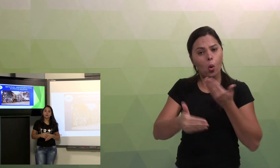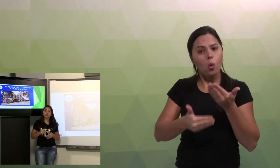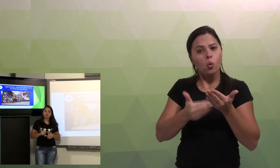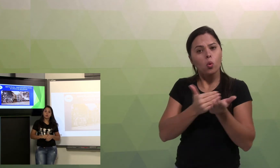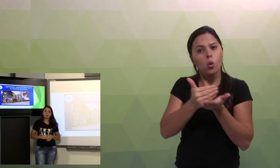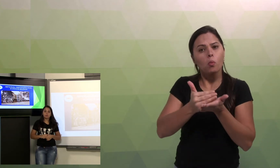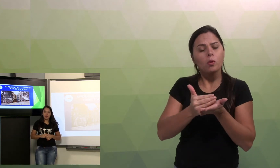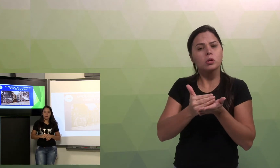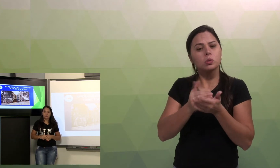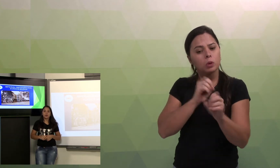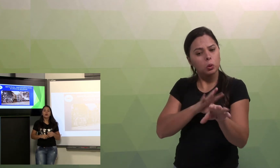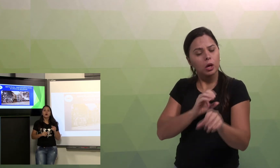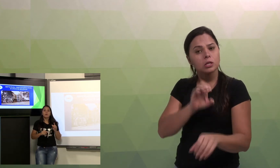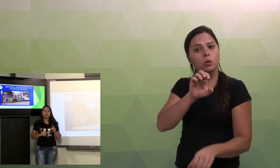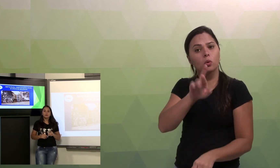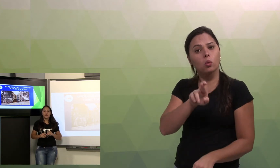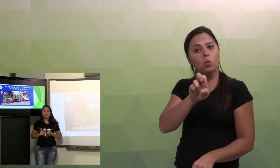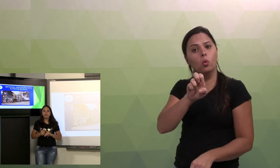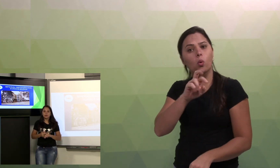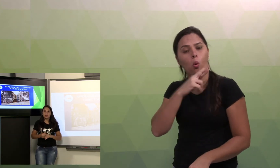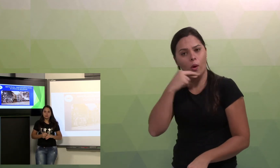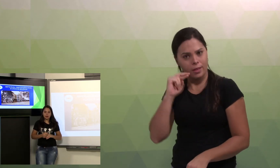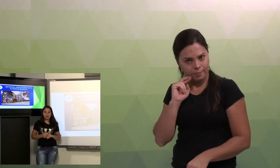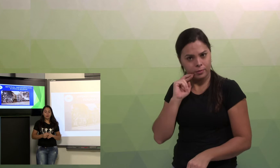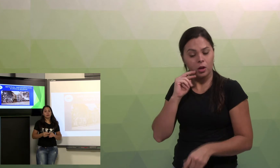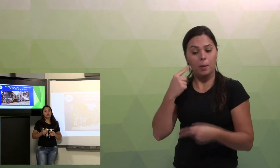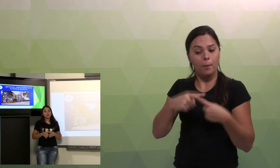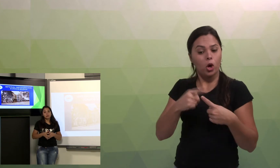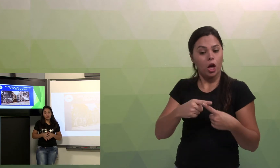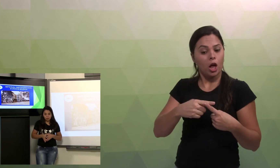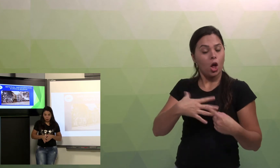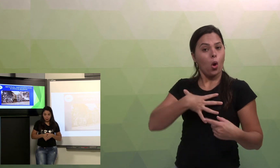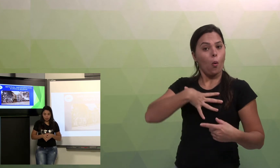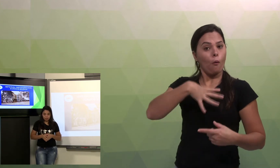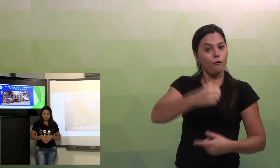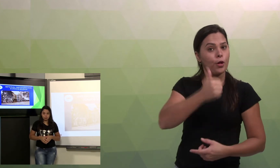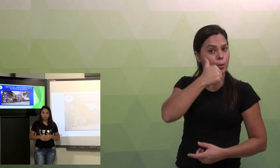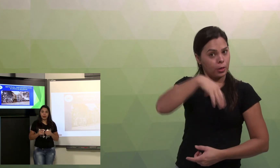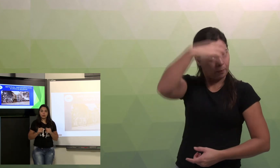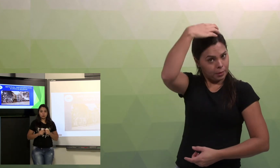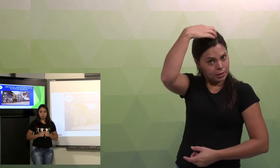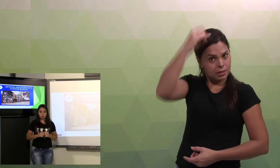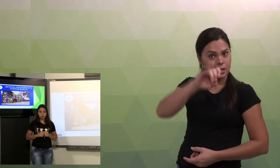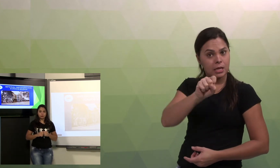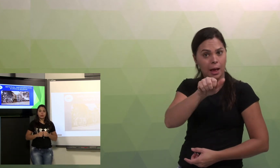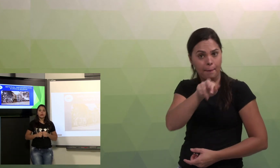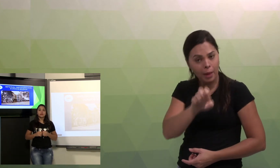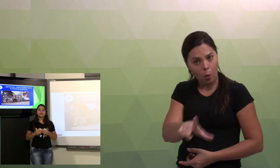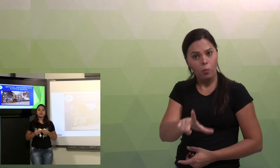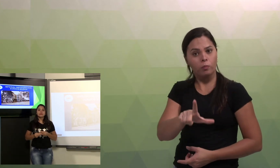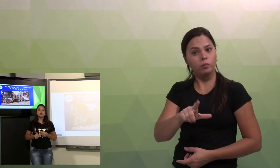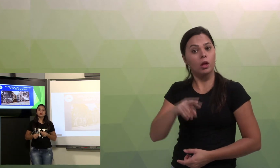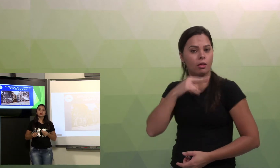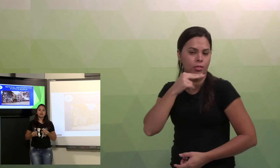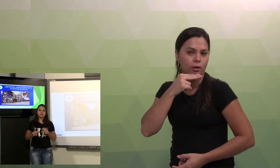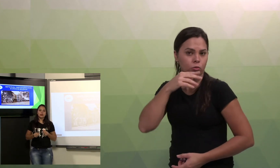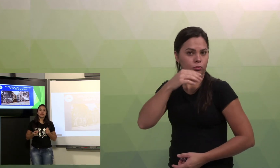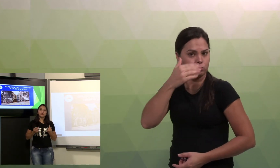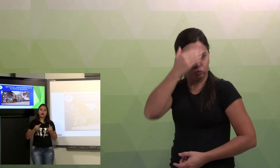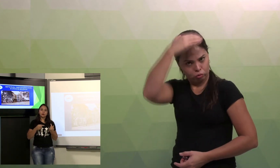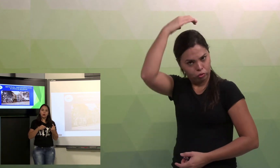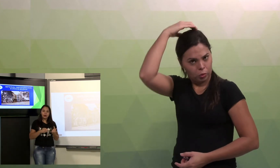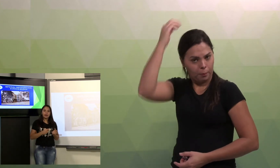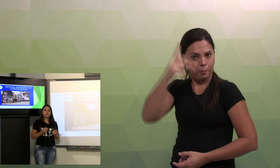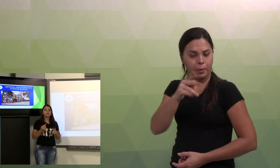Rouet, durante o Segundo Império, pois o filho da princesa Isabel e neto de Dom Pedro II era surdo. Então eles decidiram